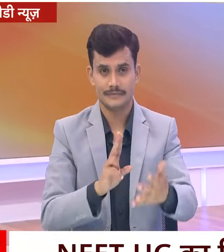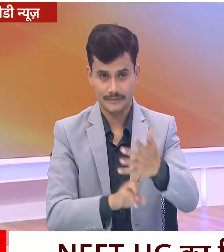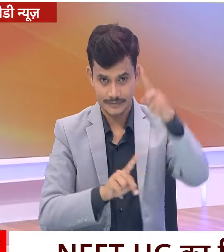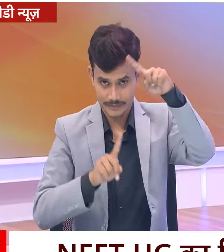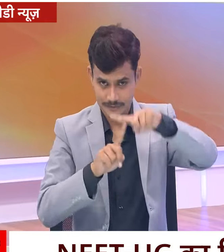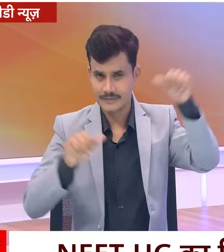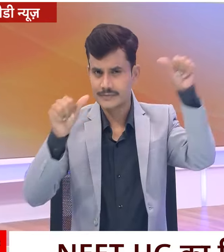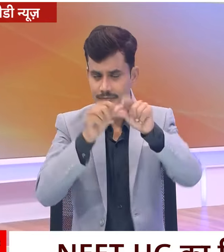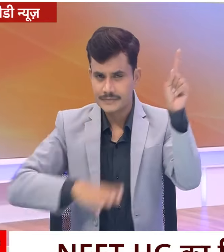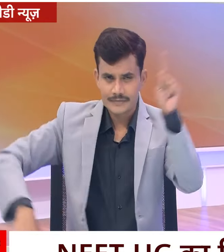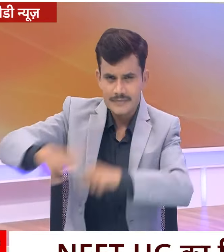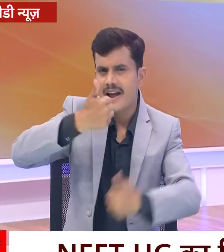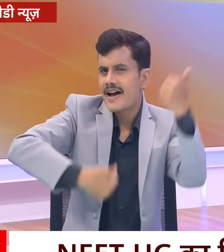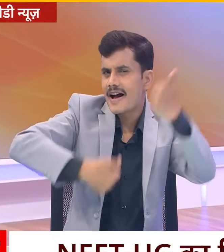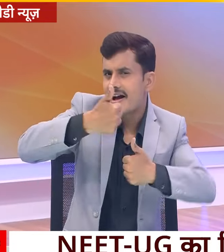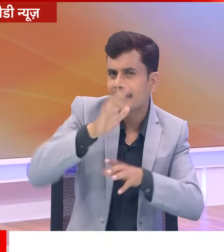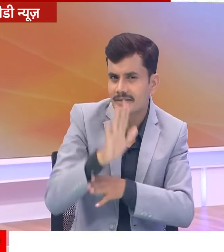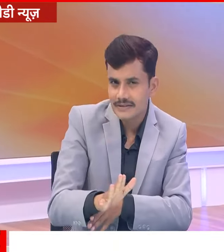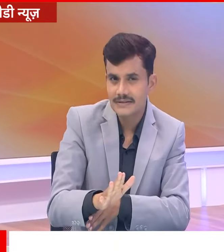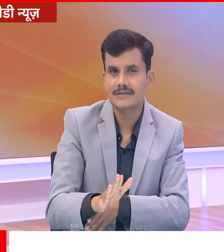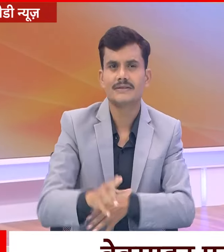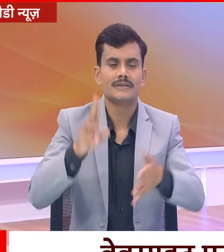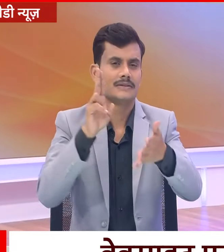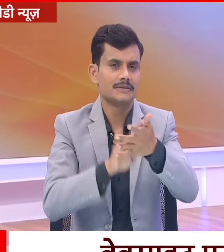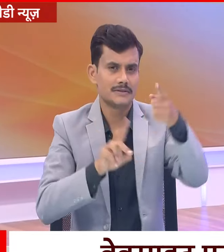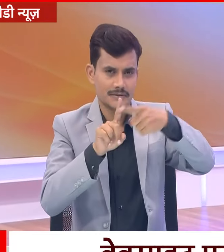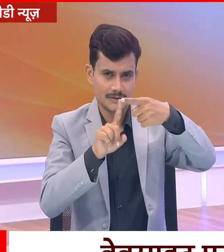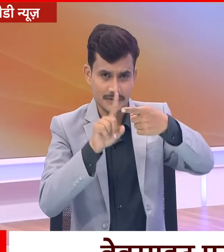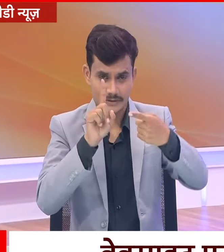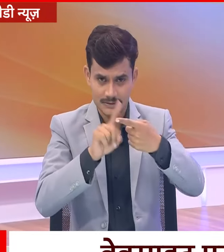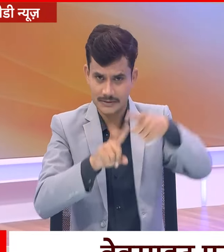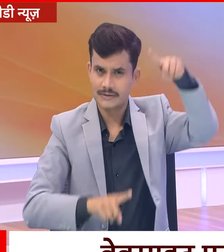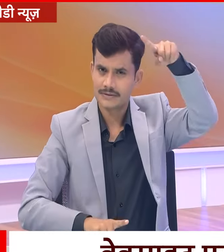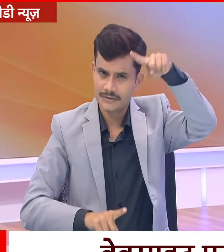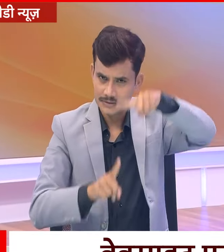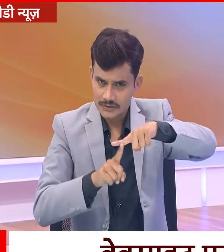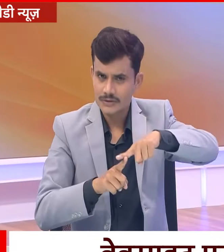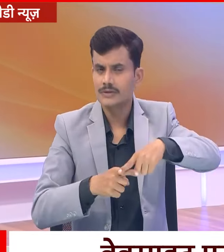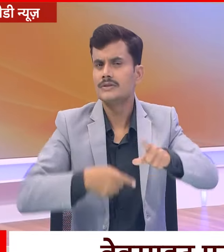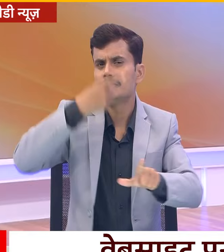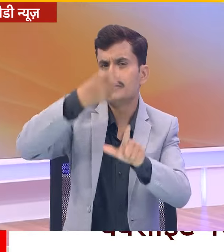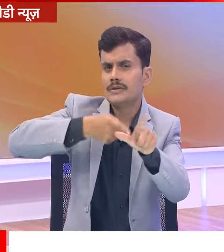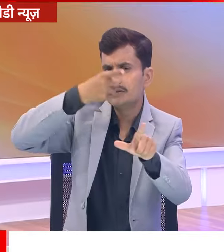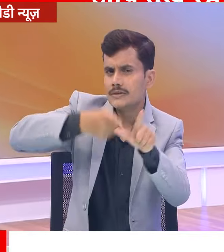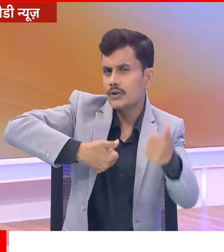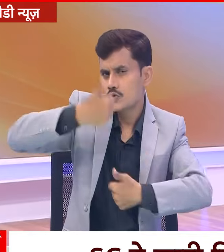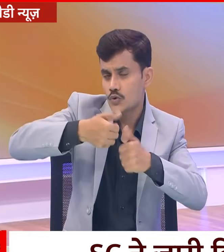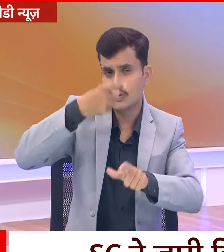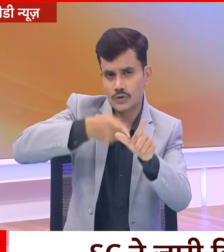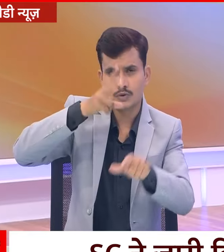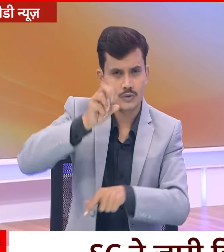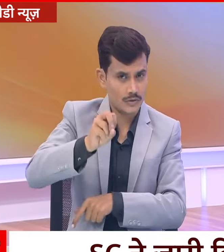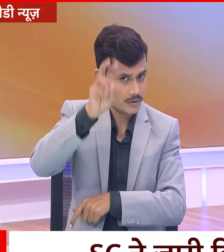राष्ट्रीय परीक्षण एजेंसी NTA ने राष्ट्रीय पात्रता सह प्रवेश परीक्षा स्नातक नीट